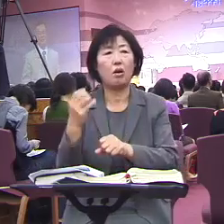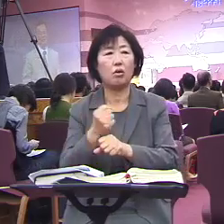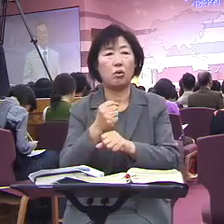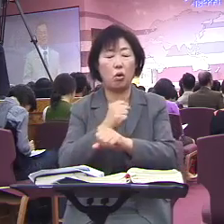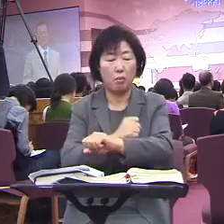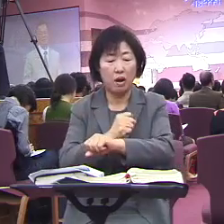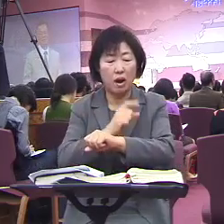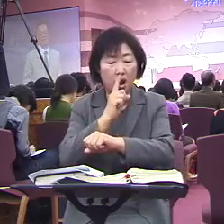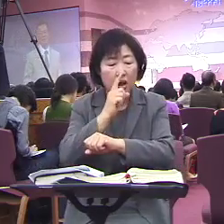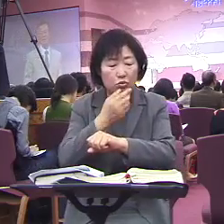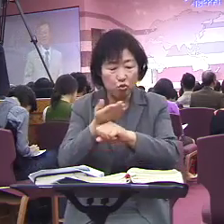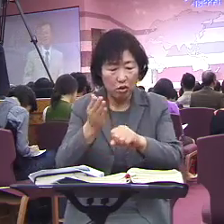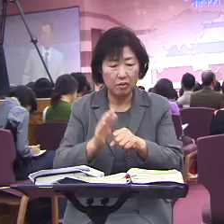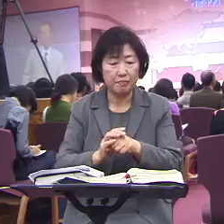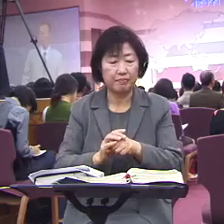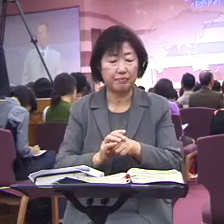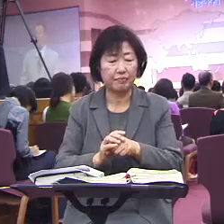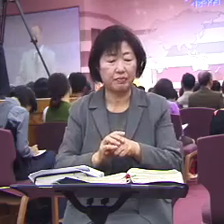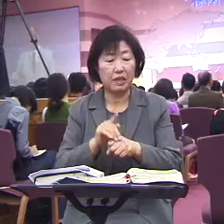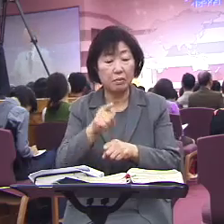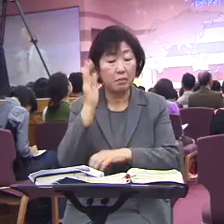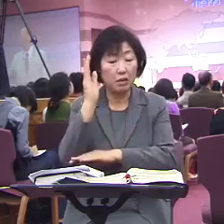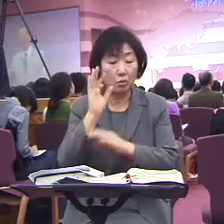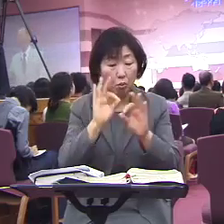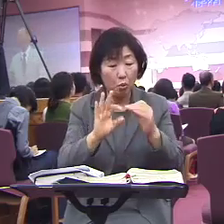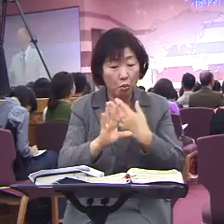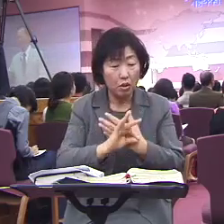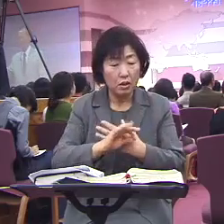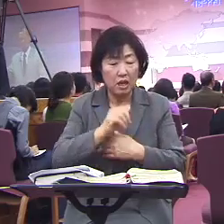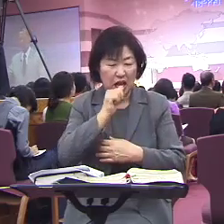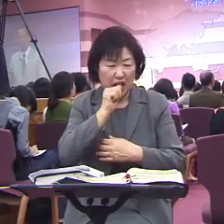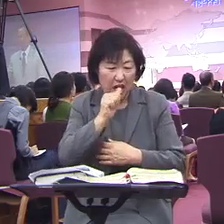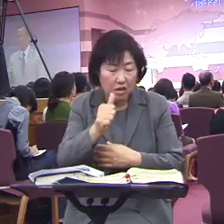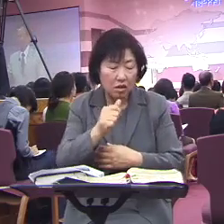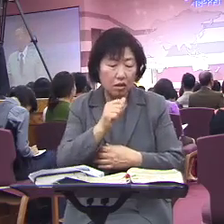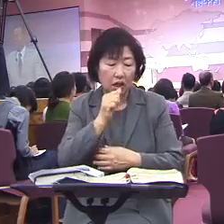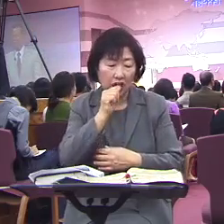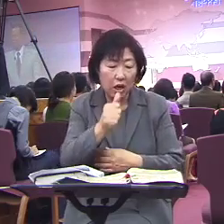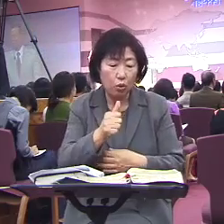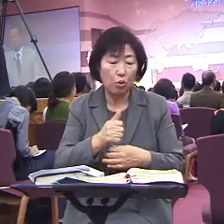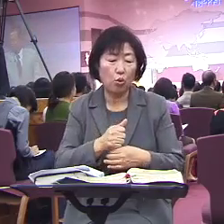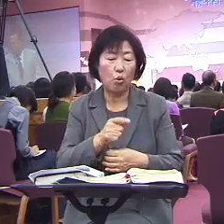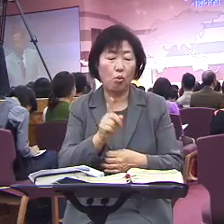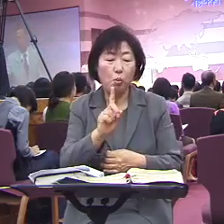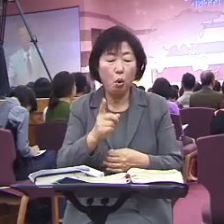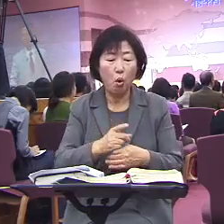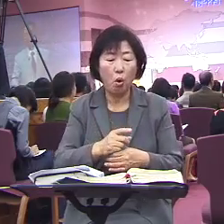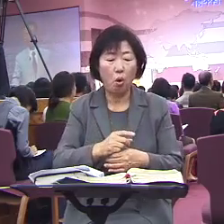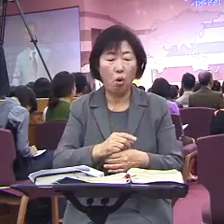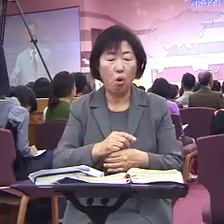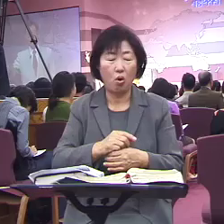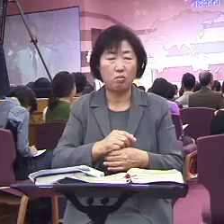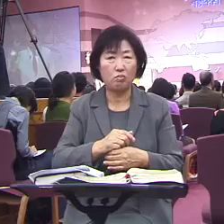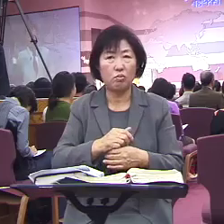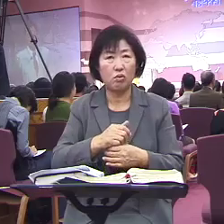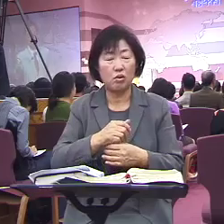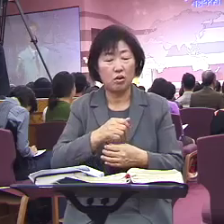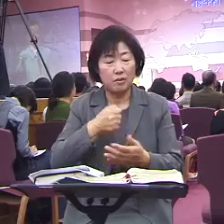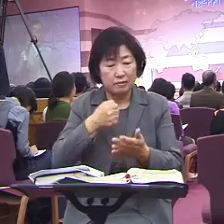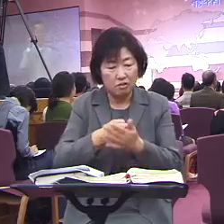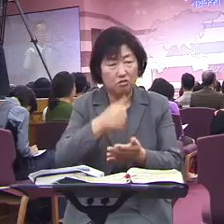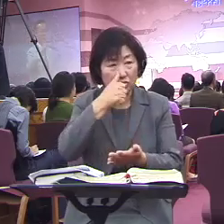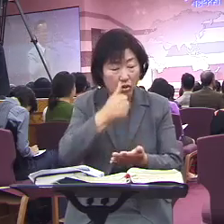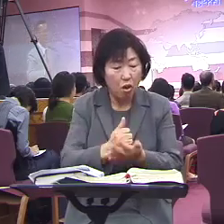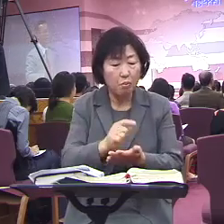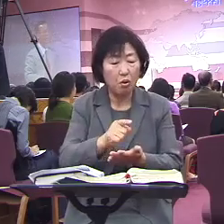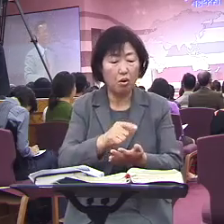말씀하시고 있습니다. 그 말씀을 보면은요, 절대로 이것은 결코 우리가 무슨 정죄하는 모습에서 당신이